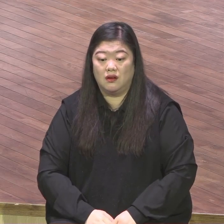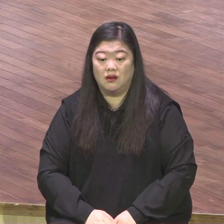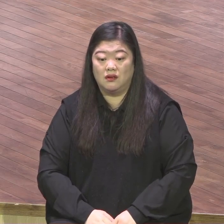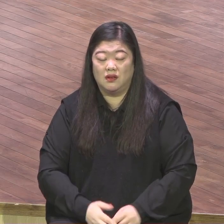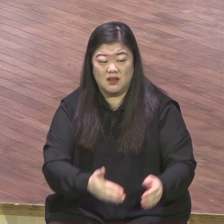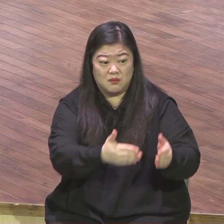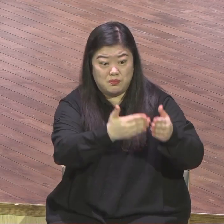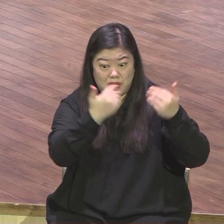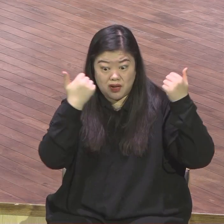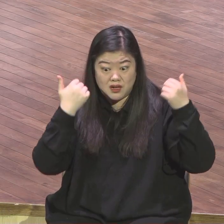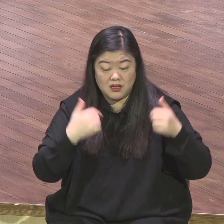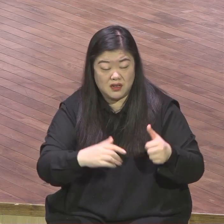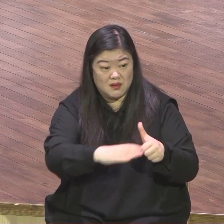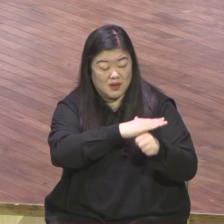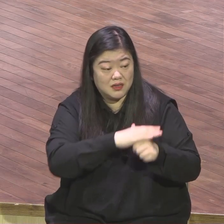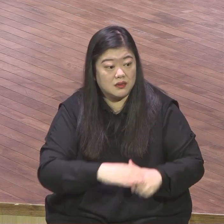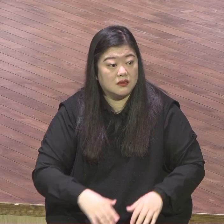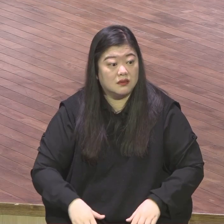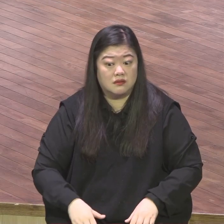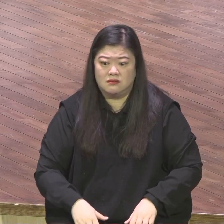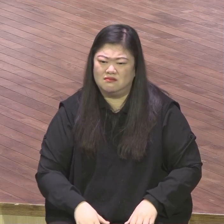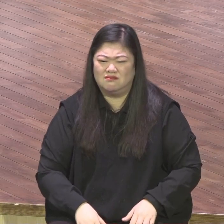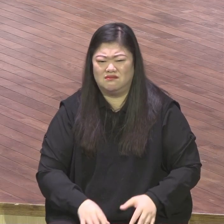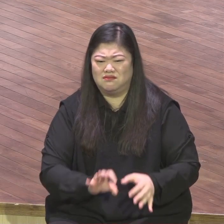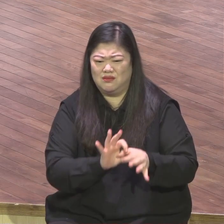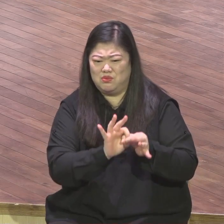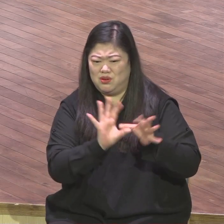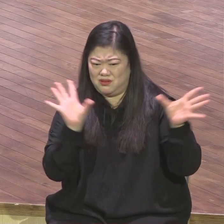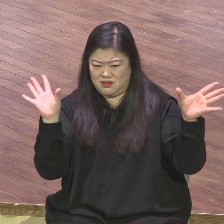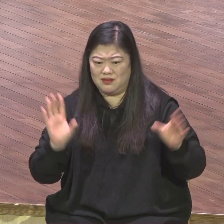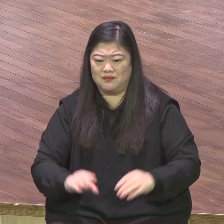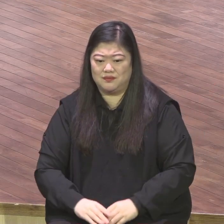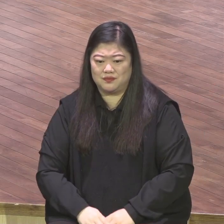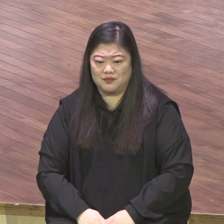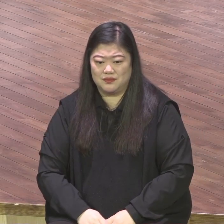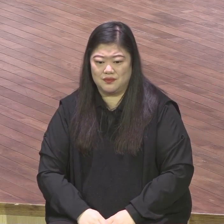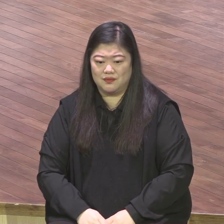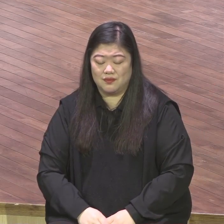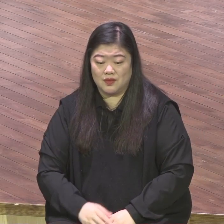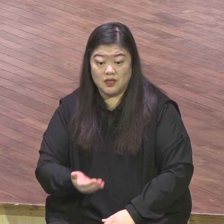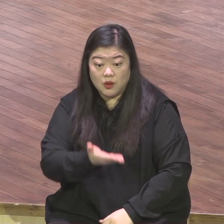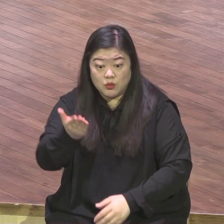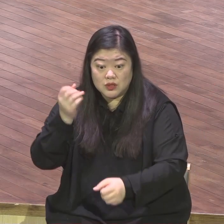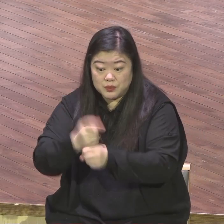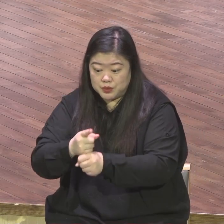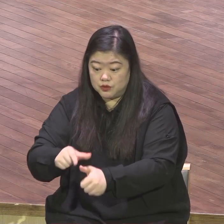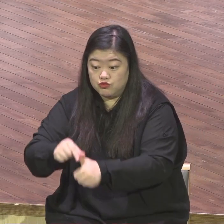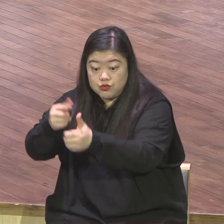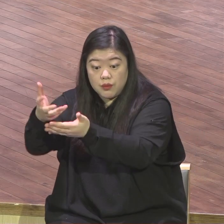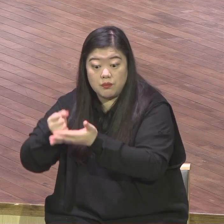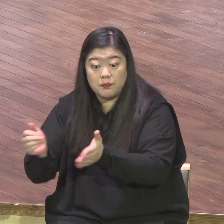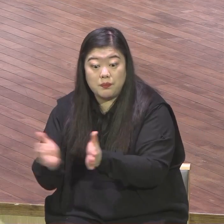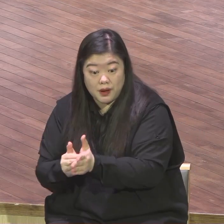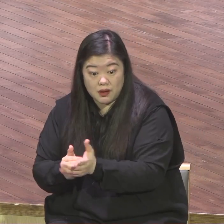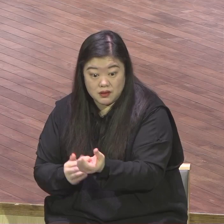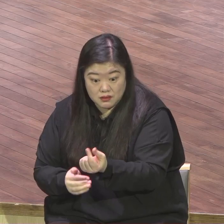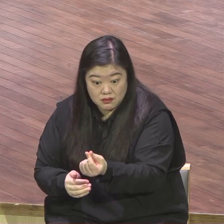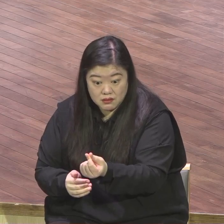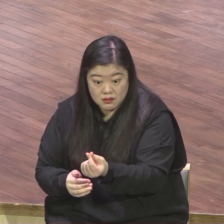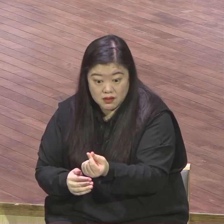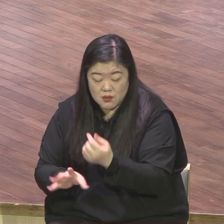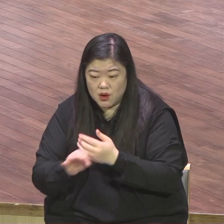양심에 손을 놓고 한번 딱 생각해보면 그래도 좀 구원받은 자라면 알 거 아니에요. 시험 들 게 뭐가 있어요.